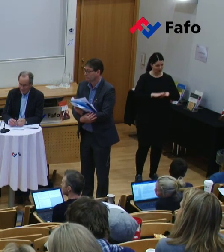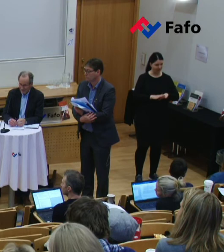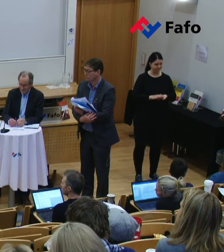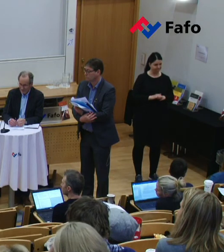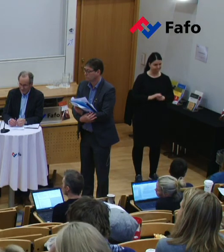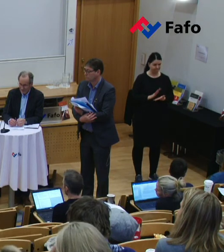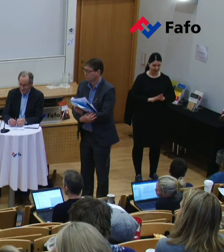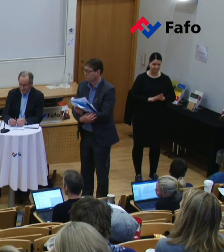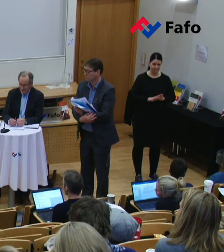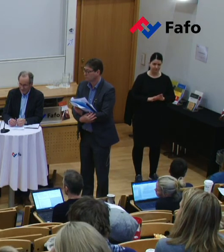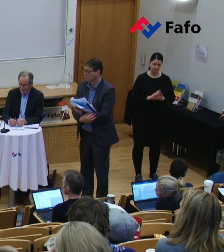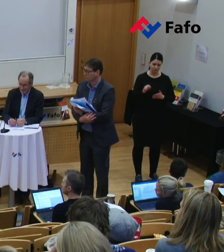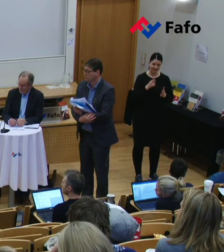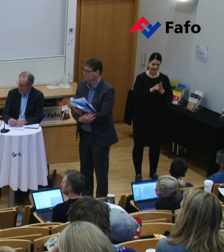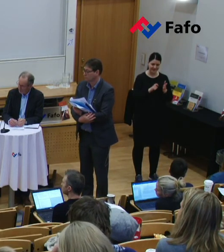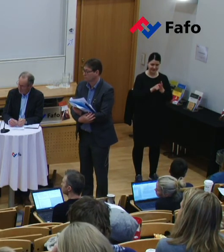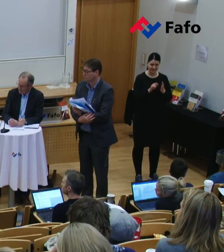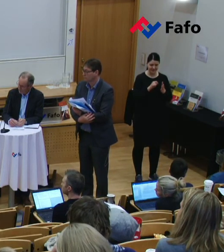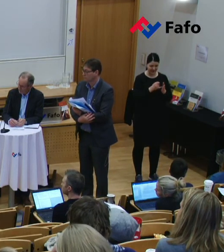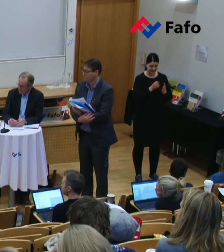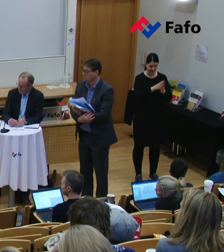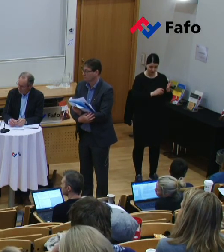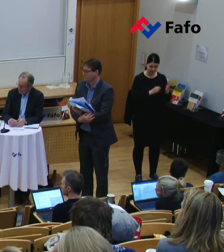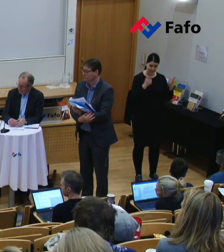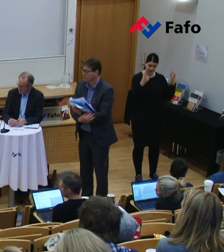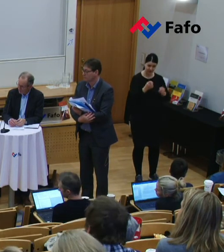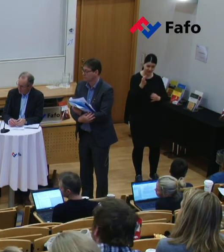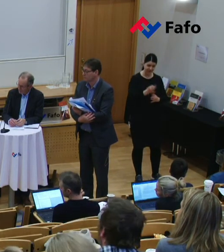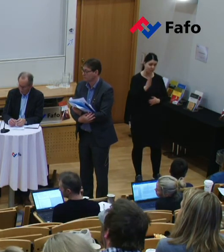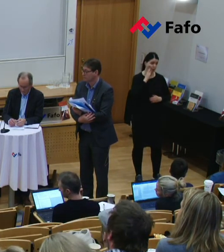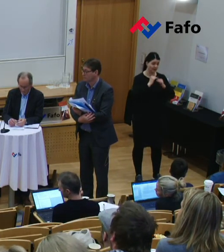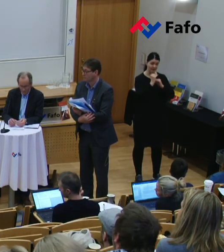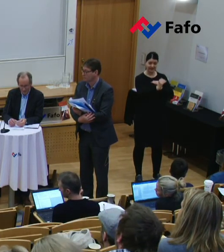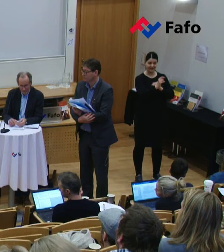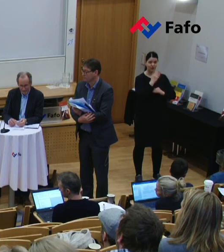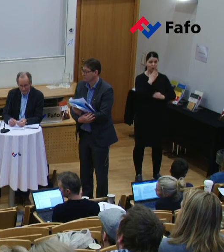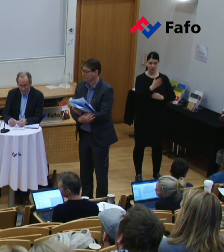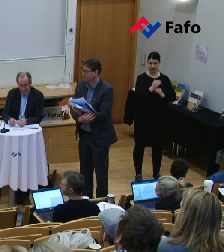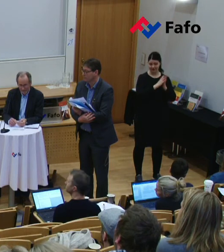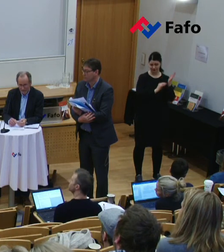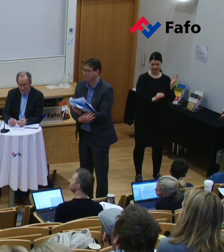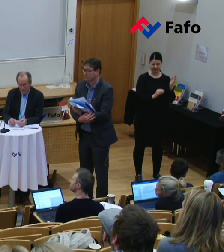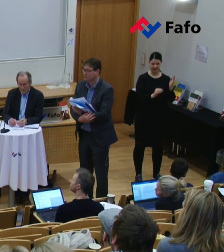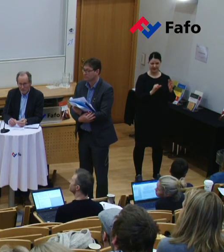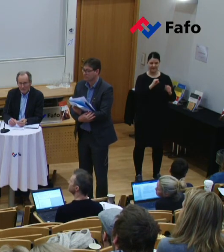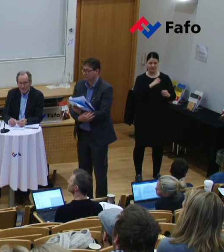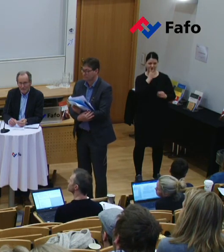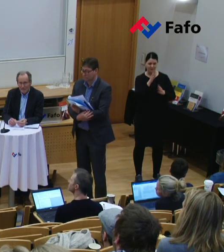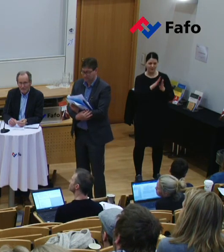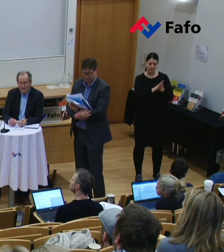som vi skriver i rapporten, så er denne bostabiliteten på 70%, det mener jeg et godt resultat, sett i lys av